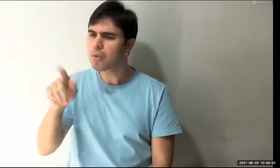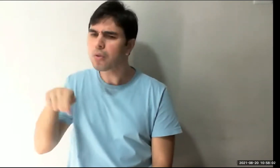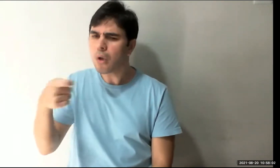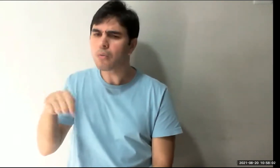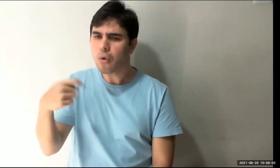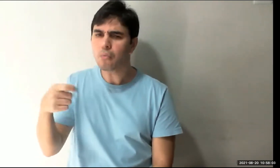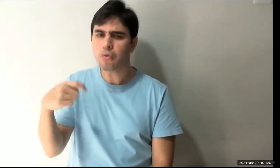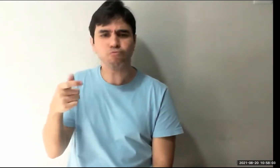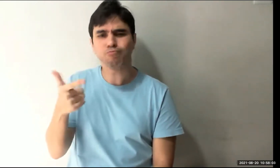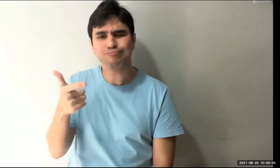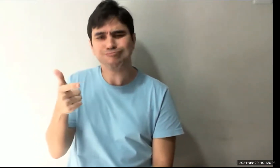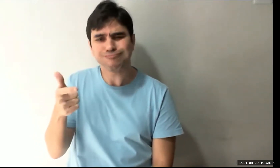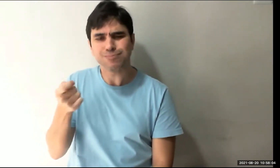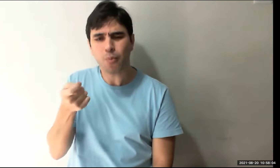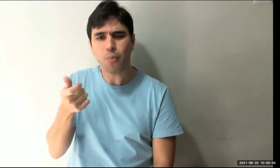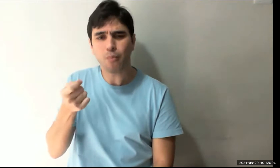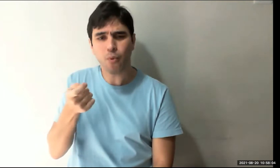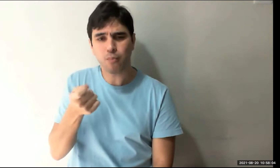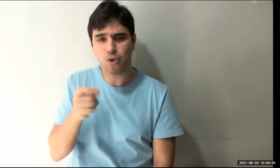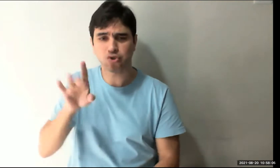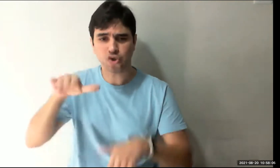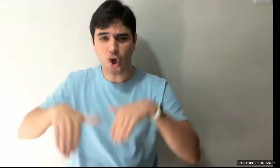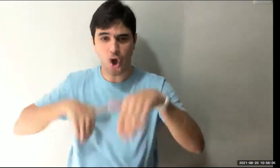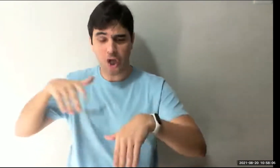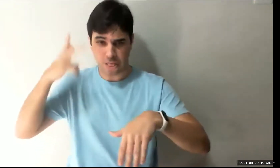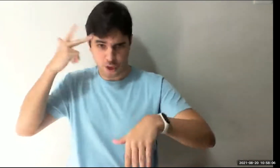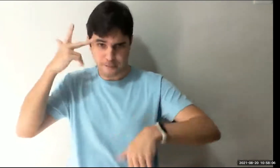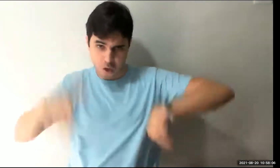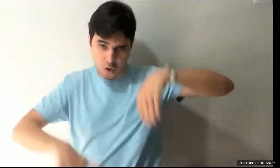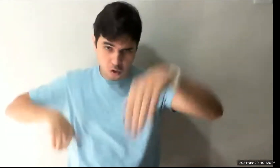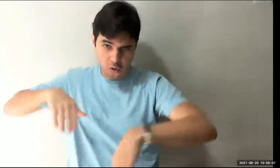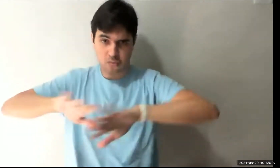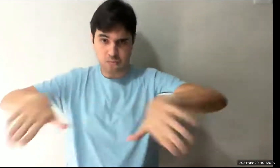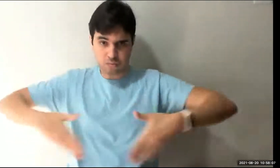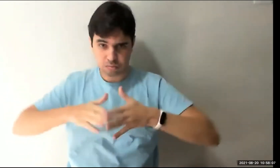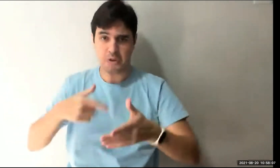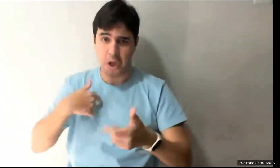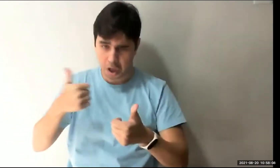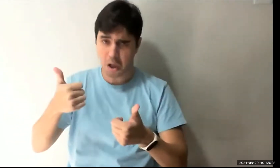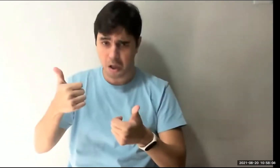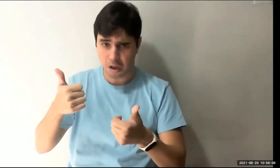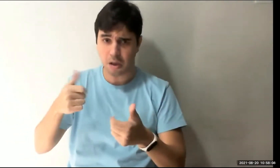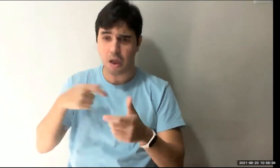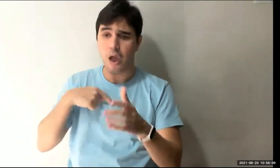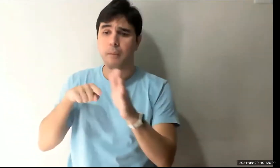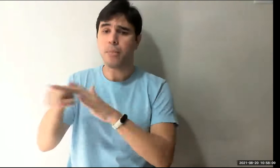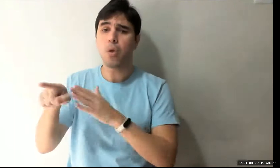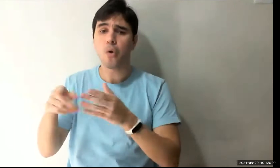não estavam nessa área. Então, a minha relação com eles, para saber especificamente,